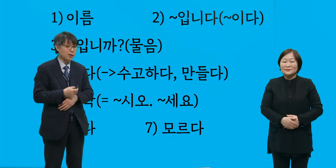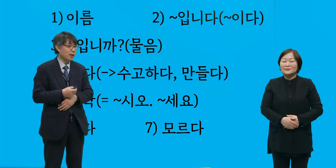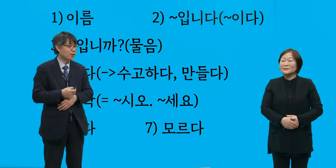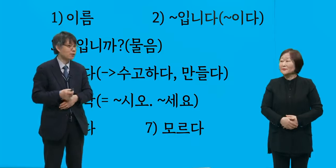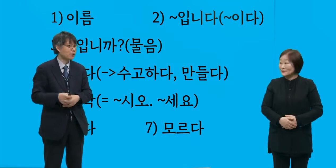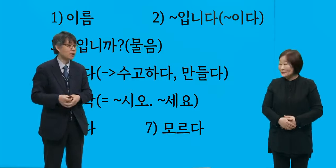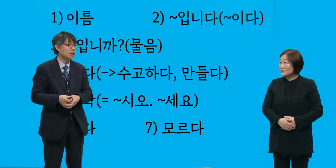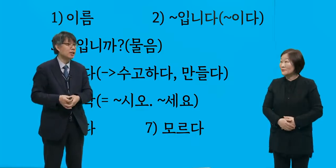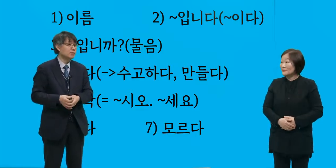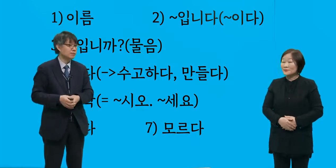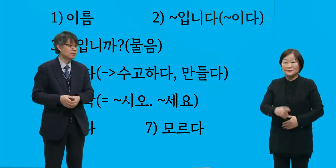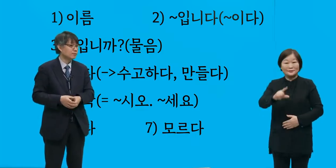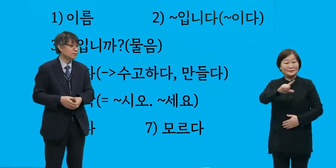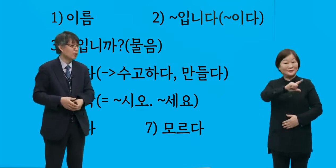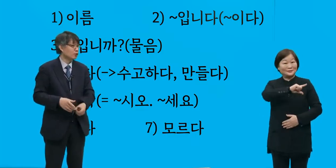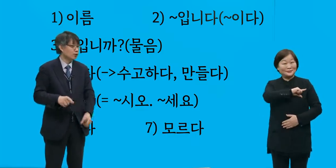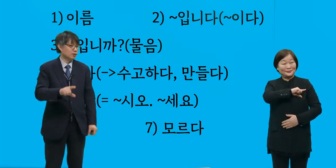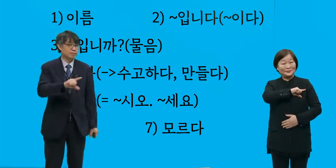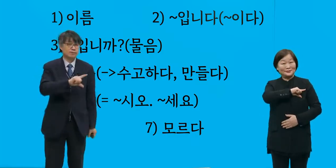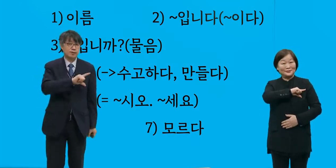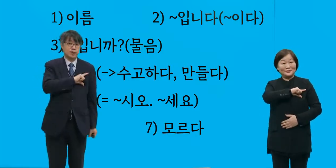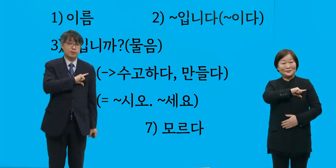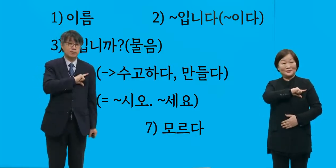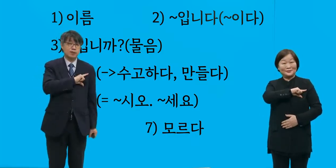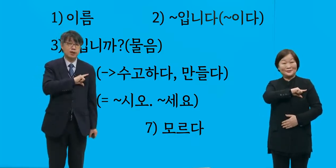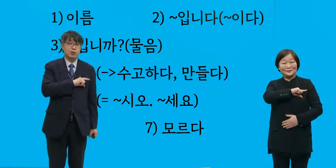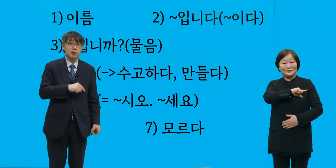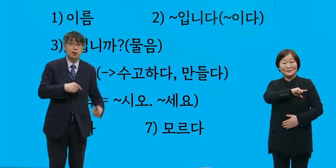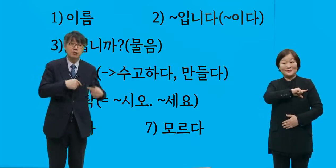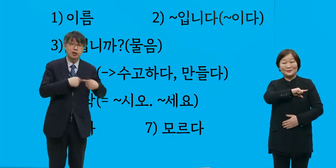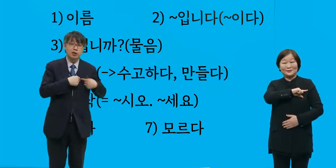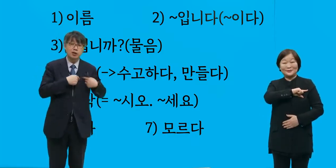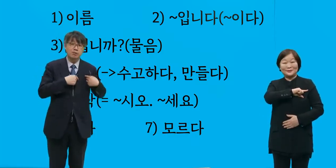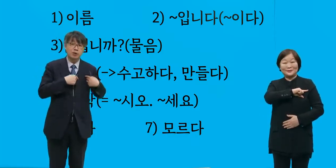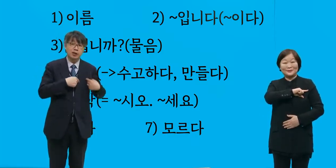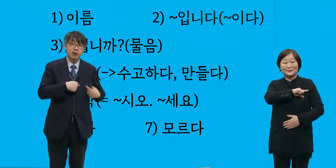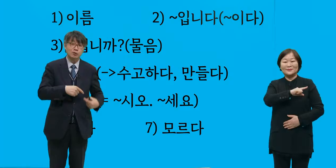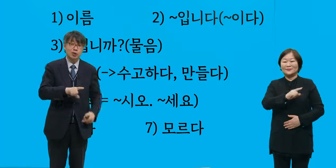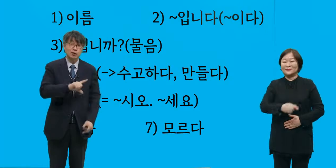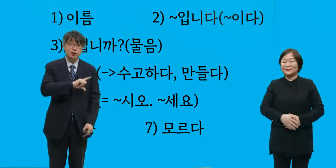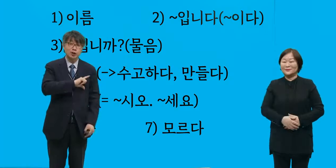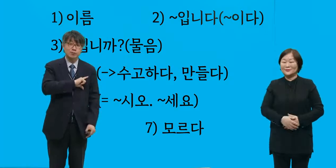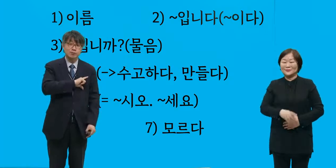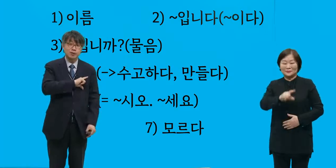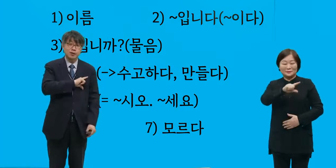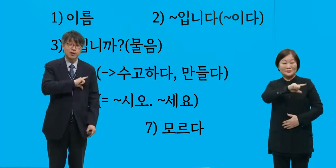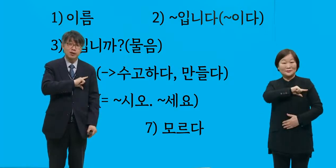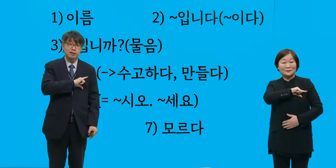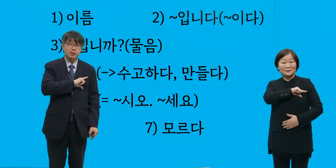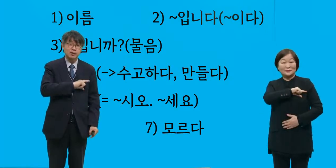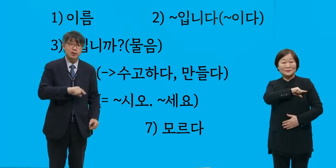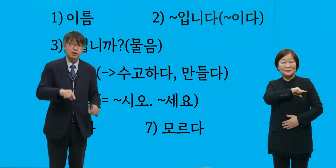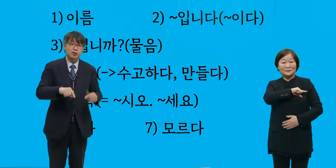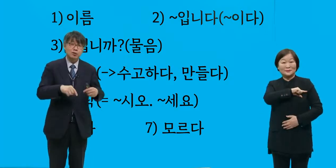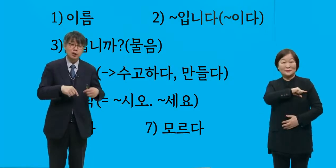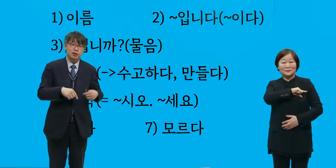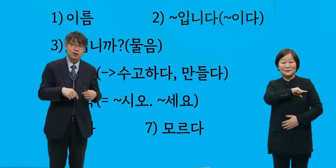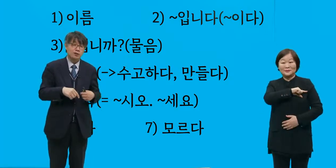많이 있어요. 이름 배웠죠? 이름. 자, 옛날에 우리 이름표 다 달고 다녔죠? 이름. 그리고 예전에